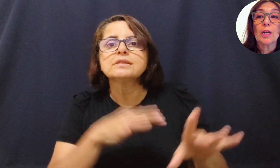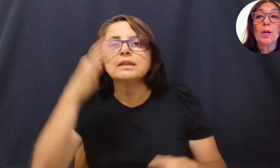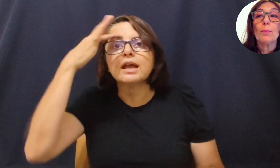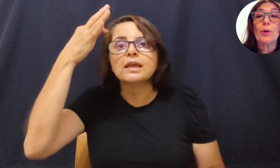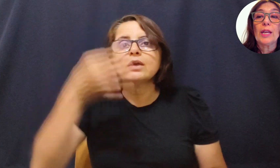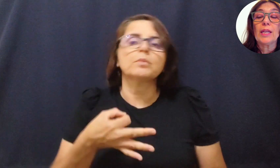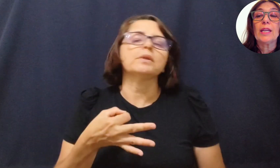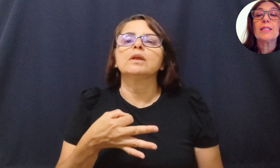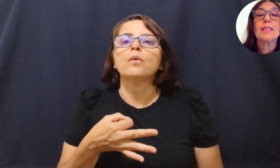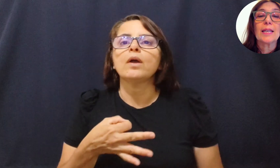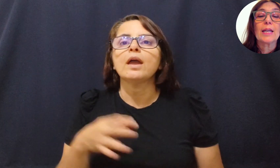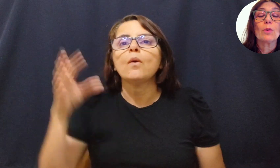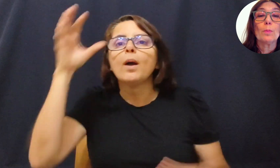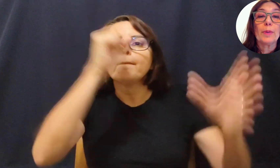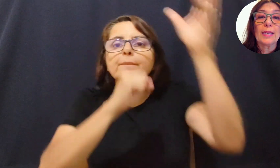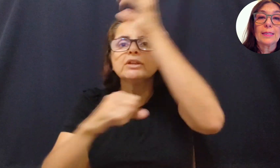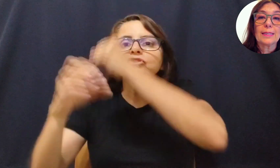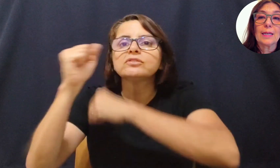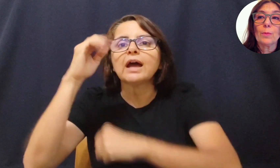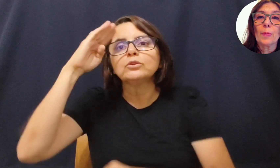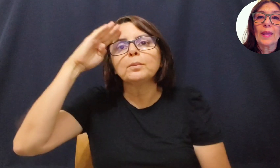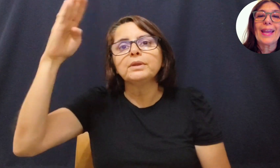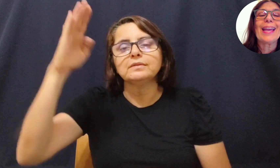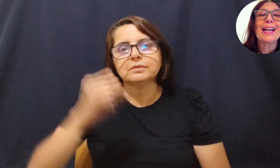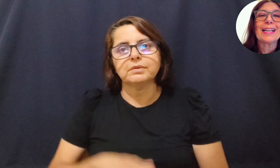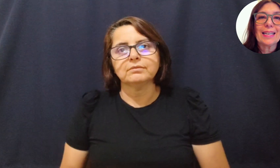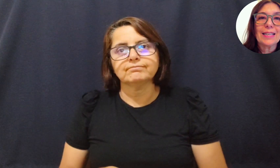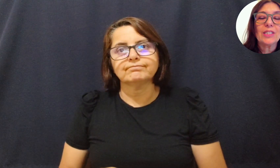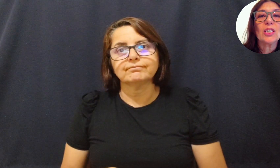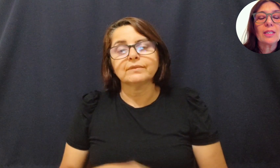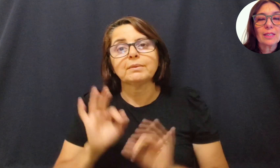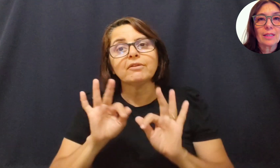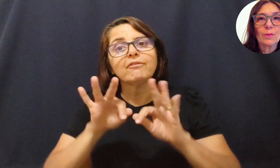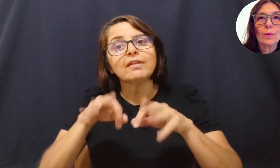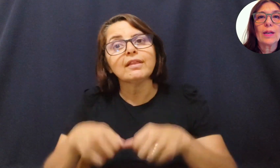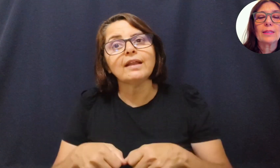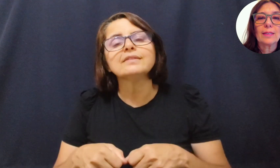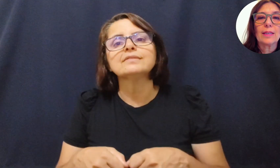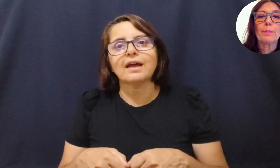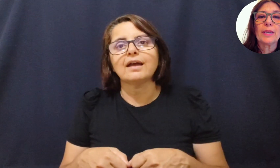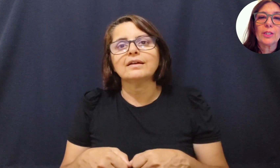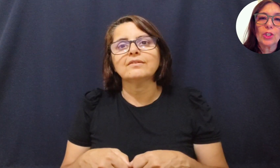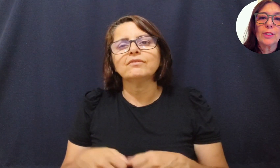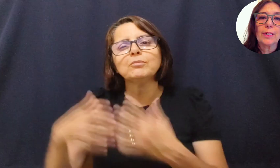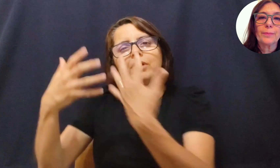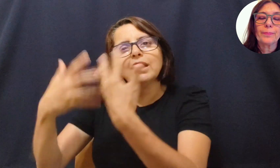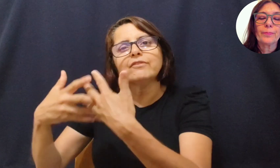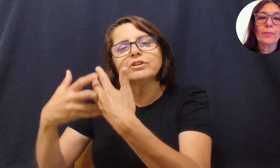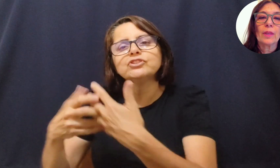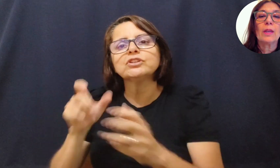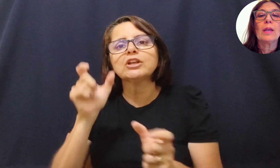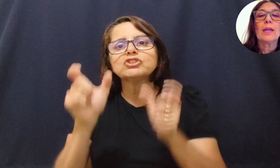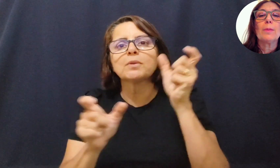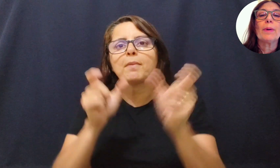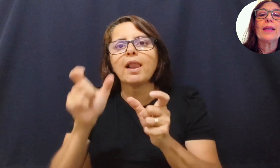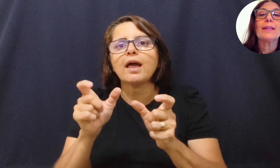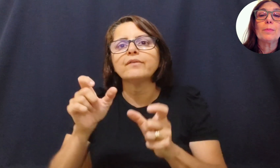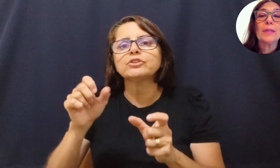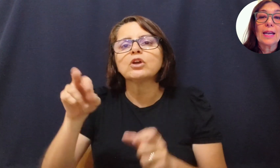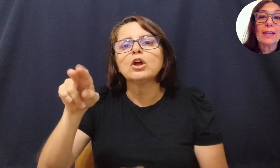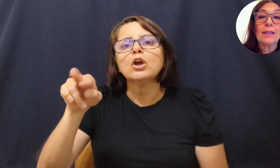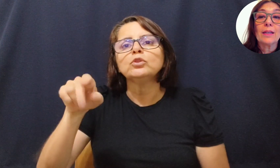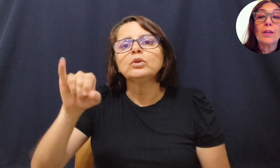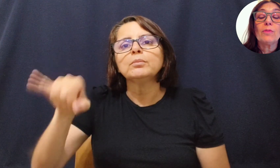existia, porém ensina que a compreensão é a grande lição a ser aprendida. E